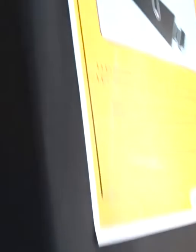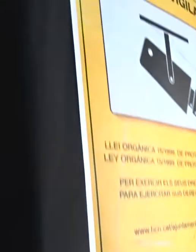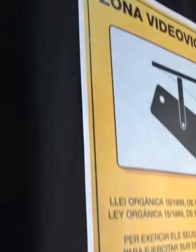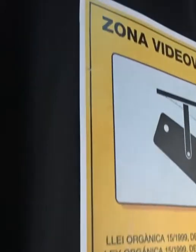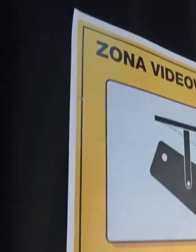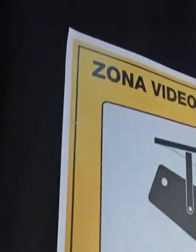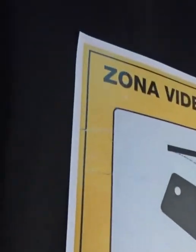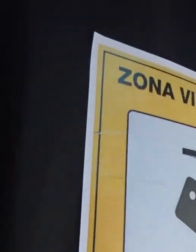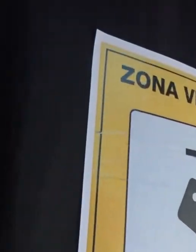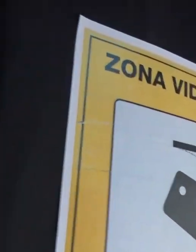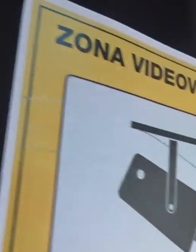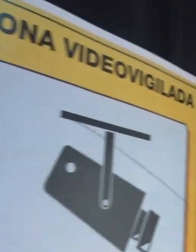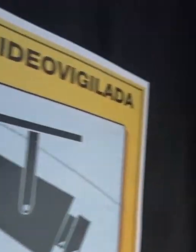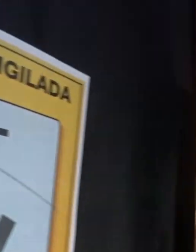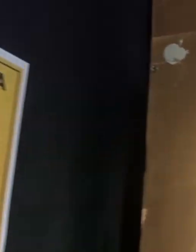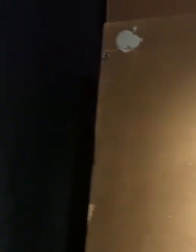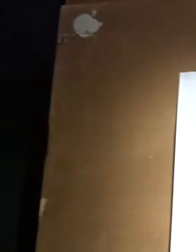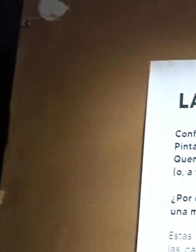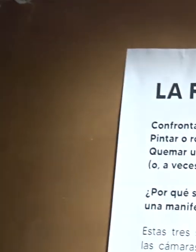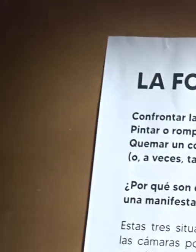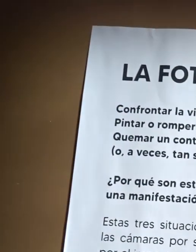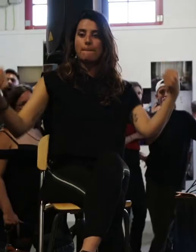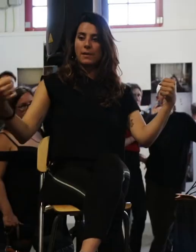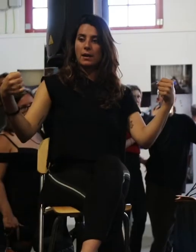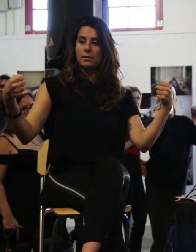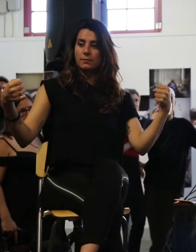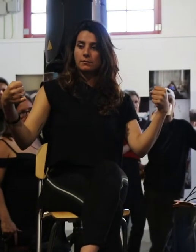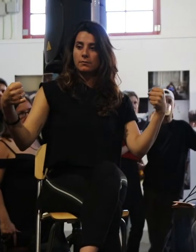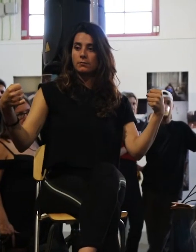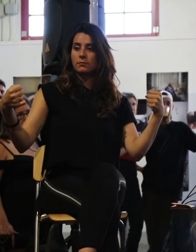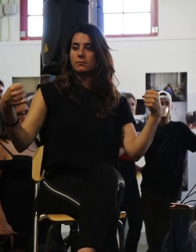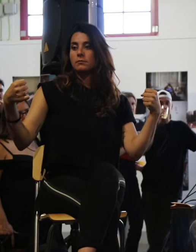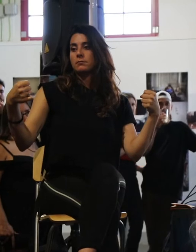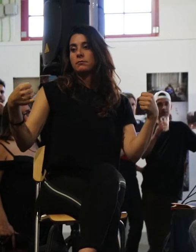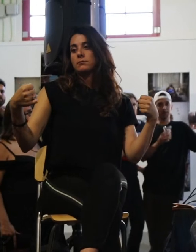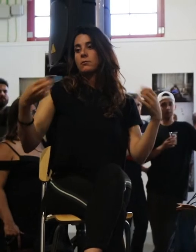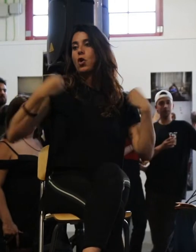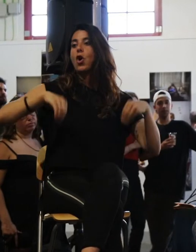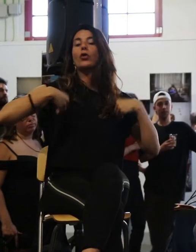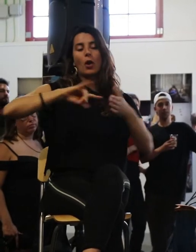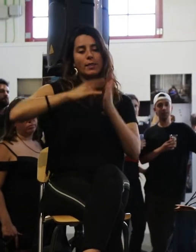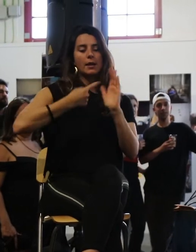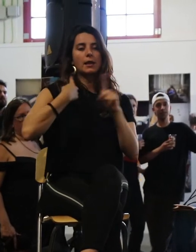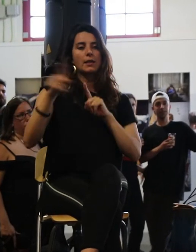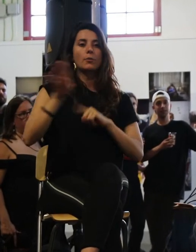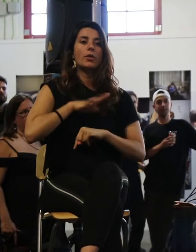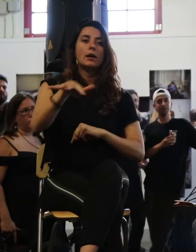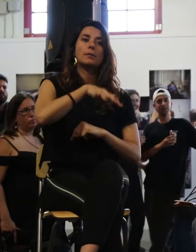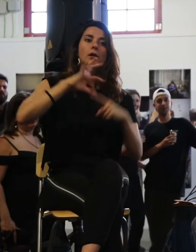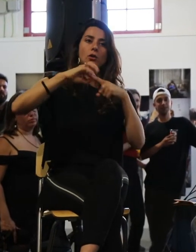ampliar el espacio de ocio alternativo al barrio de Sants, porque a punto se perdió un espacio muy